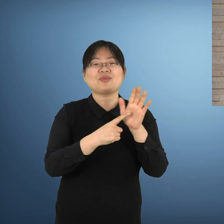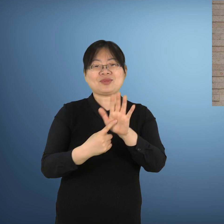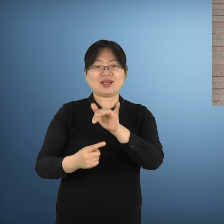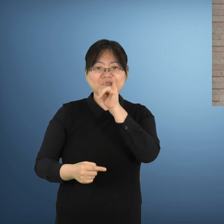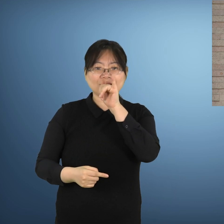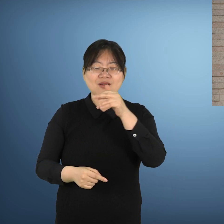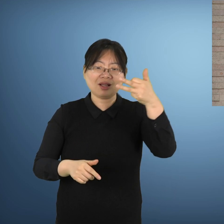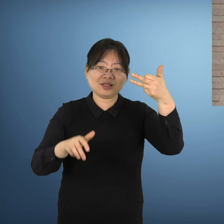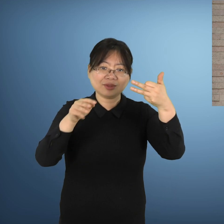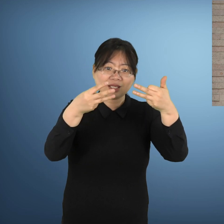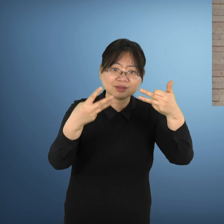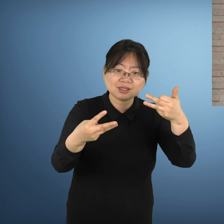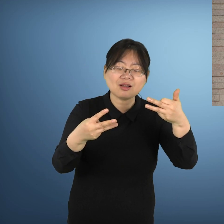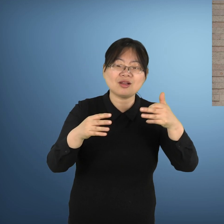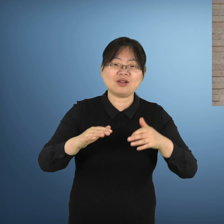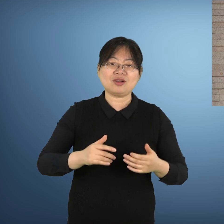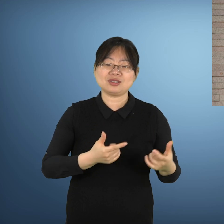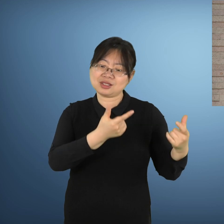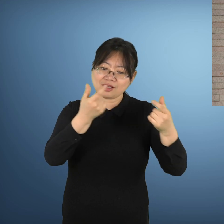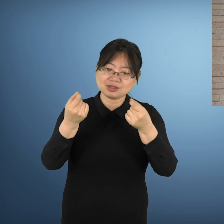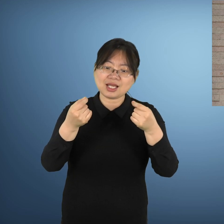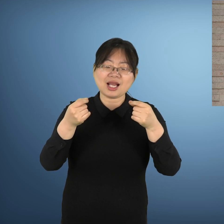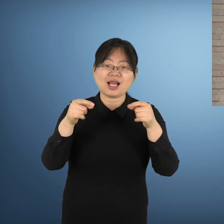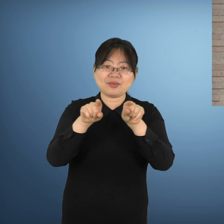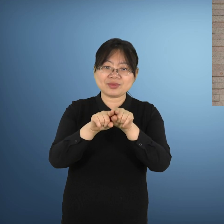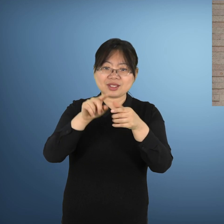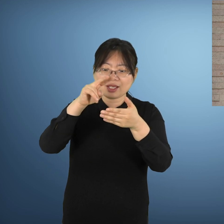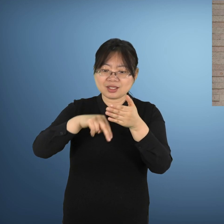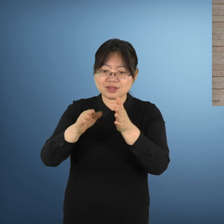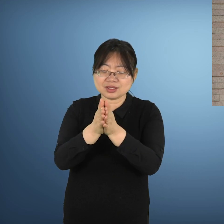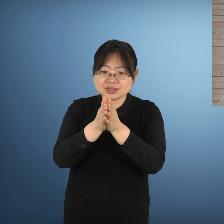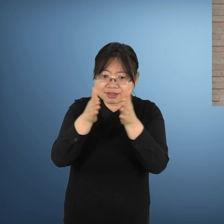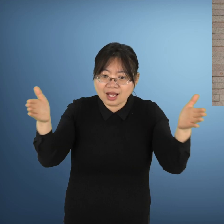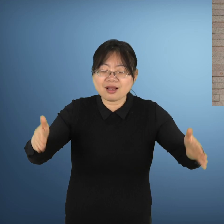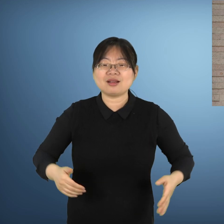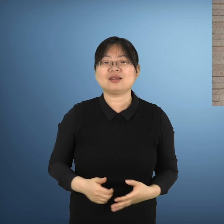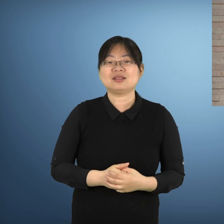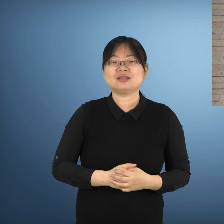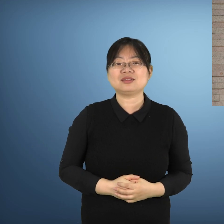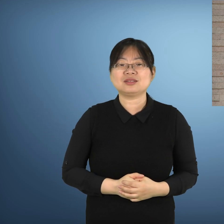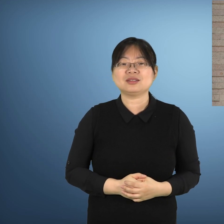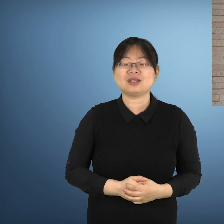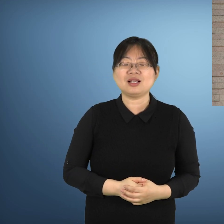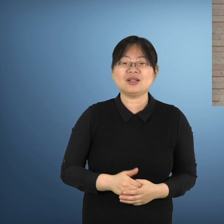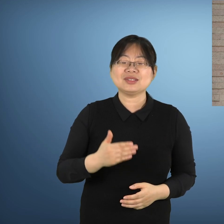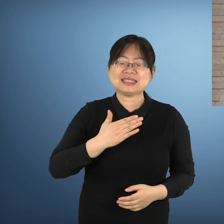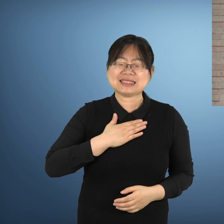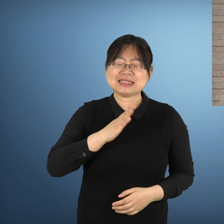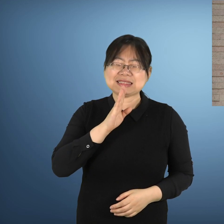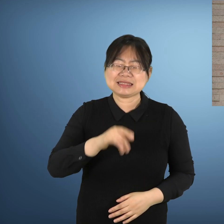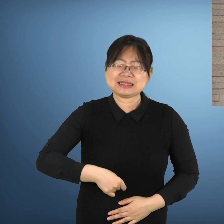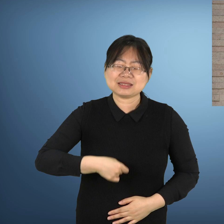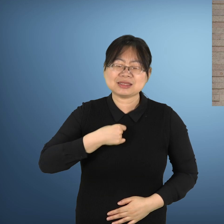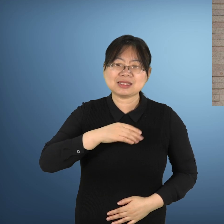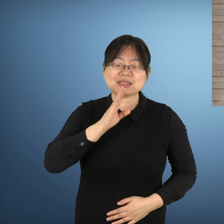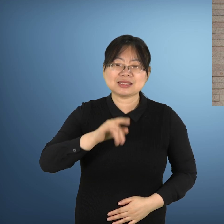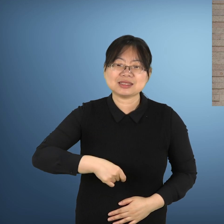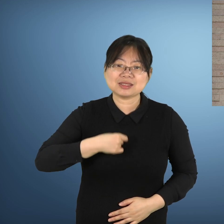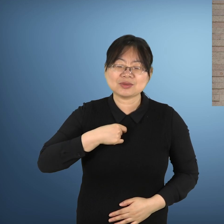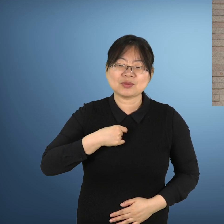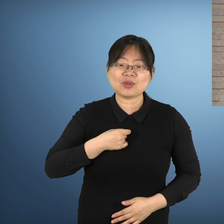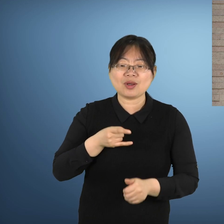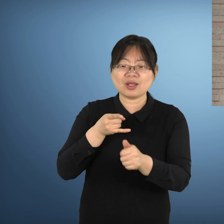있죠. 18절을 우리 전체가 한번 다시 읽겠습니다. 시작. 내가 진실로 진실로 내게